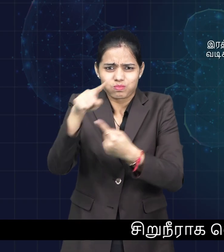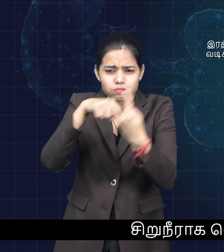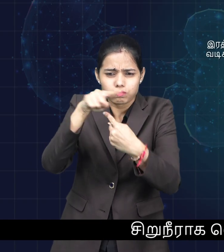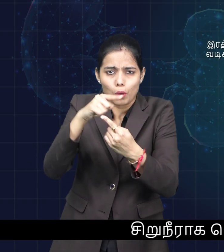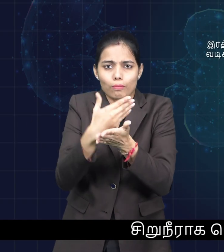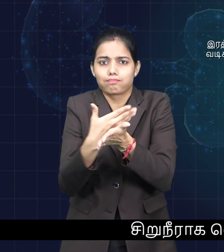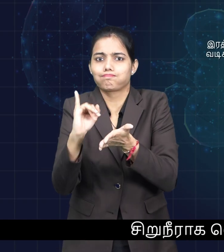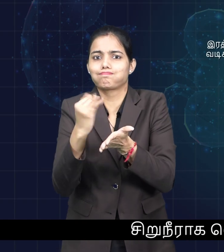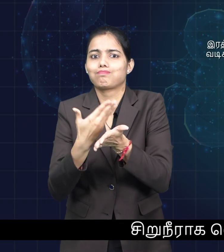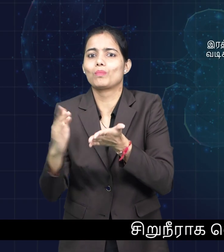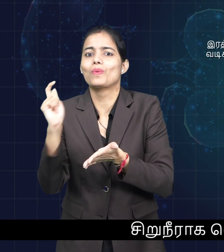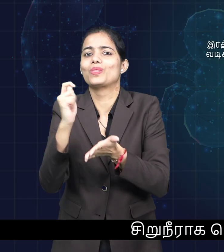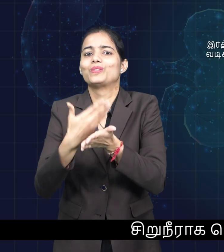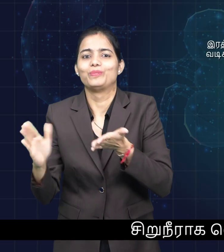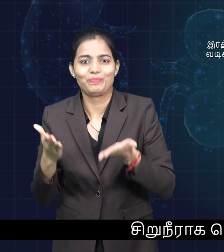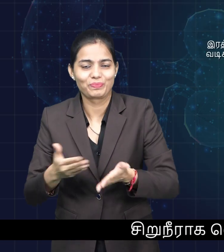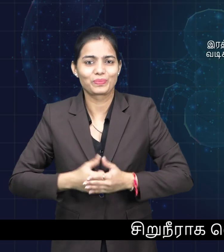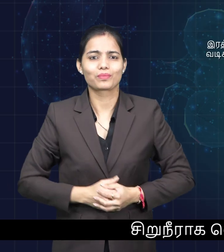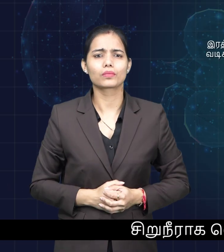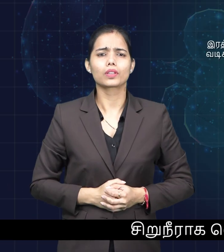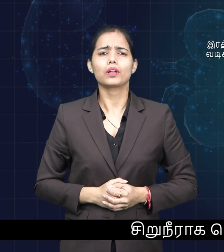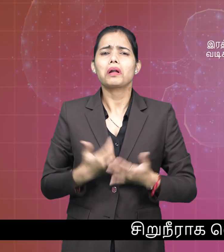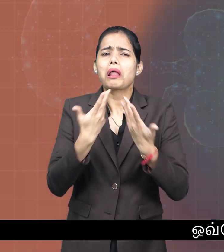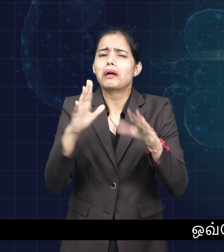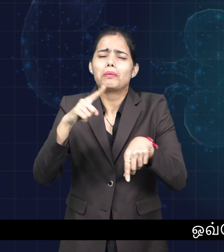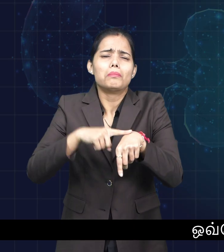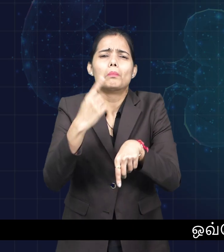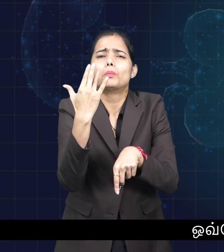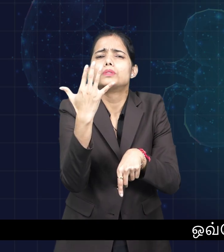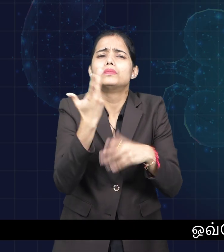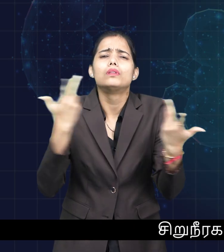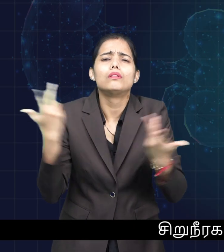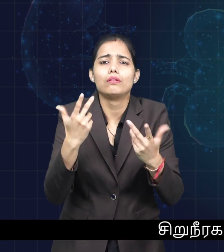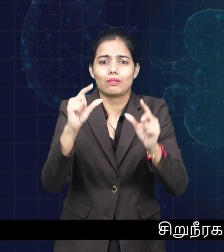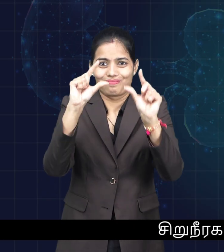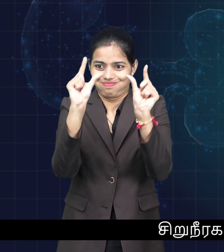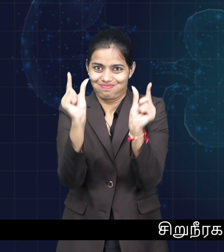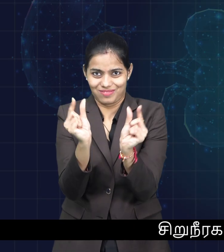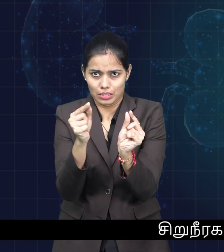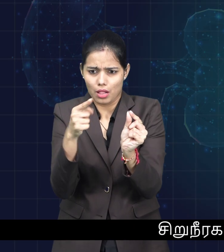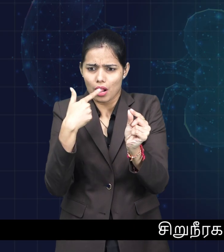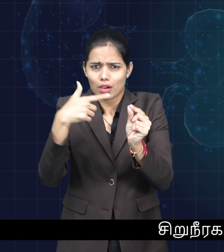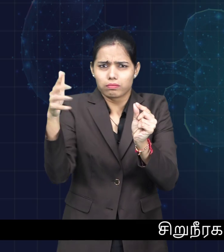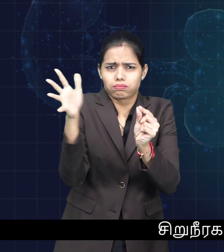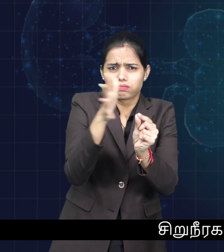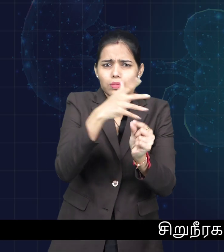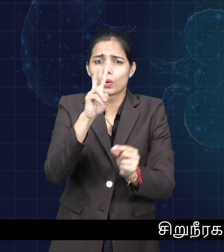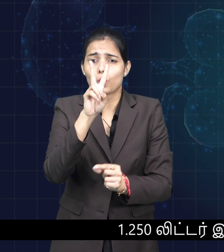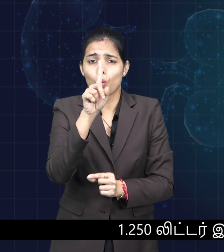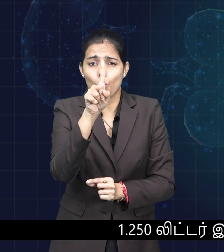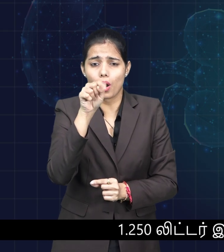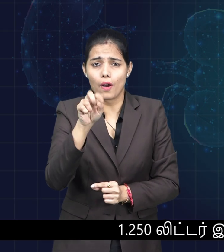சிறுநீராக வெளியேற்றப்படுகின்றன. ஒவ்வொரு நிமிடமும் சிறுநீரகங்கள் வடிகட்ட